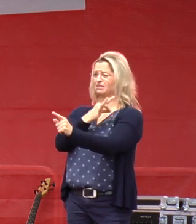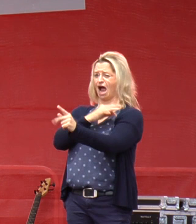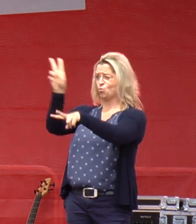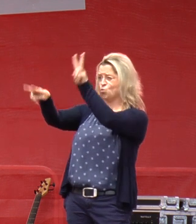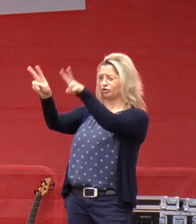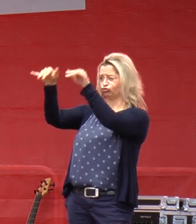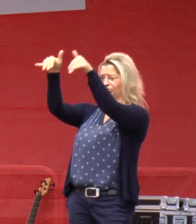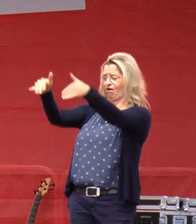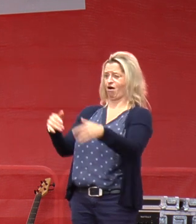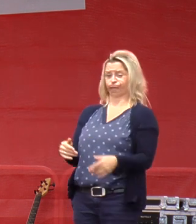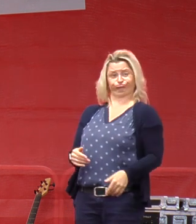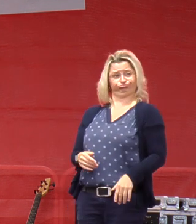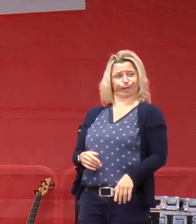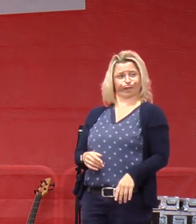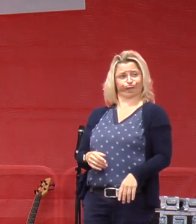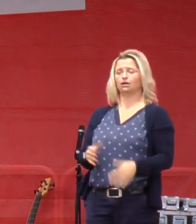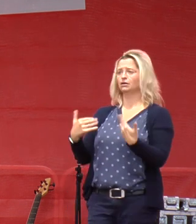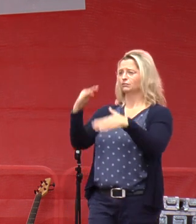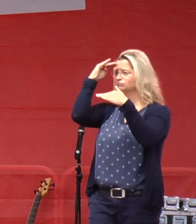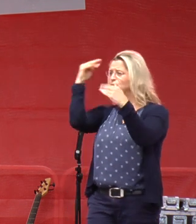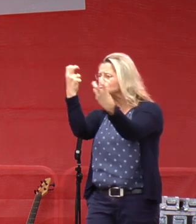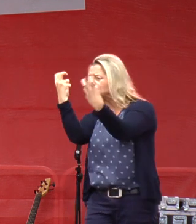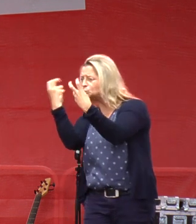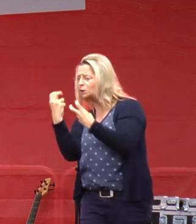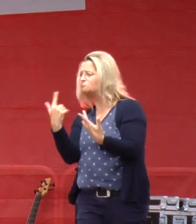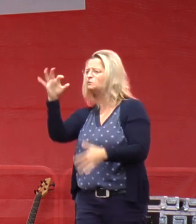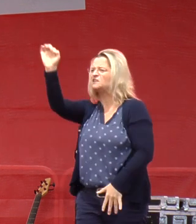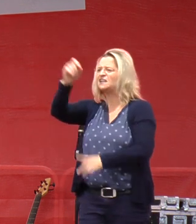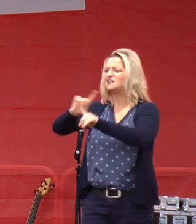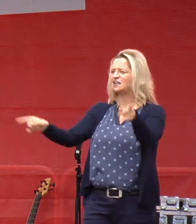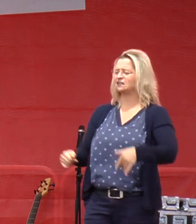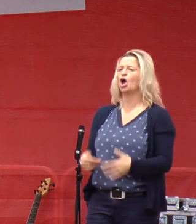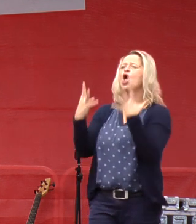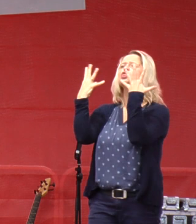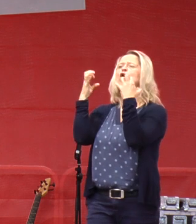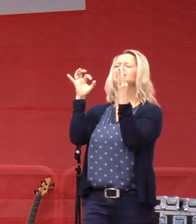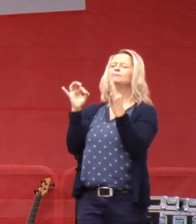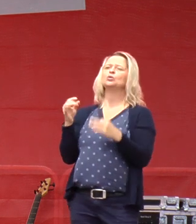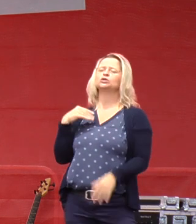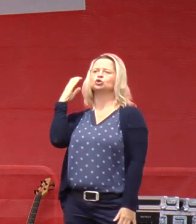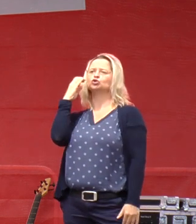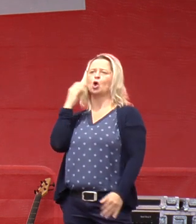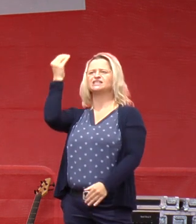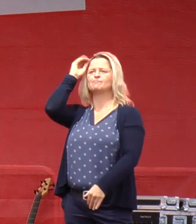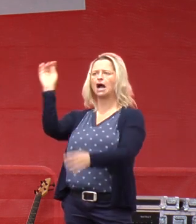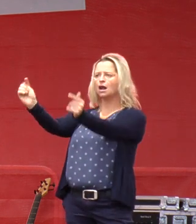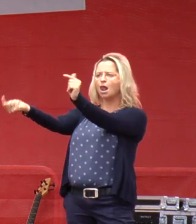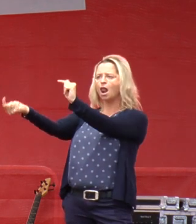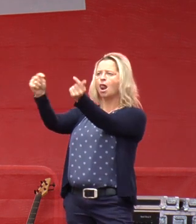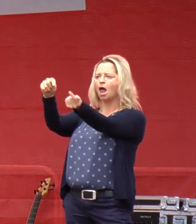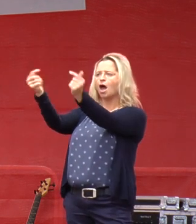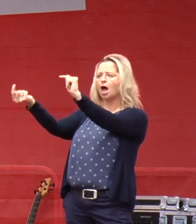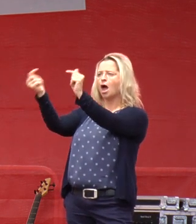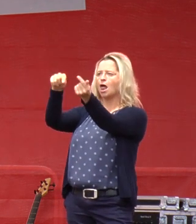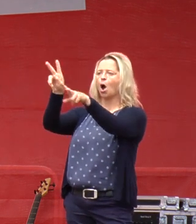ja, um einen Kurswechsel, das hat man einfach nicht finden können. 90 Minuten Debatte, das ist schon echt eine Leistung. Aber es